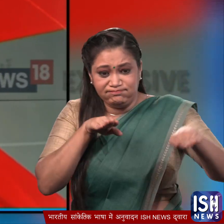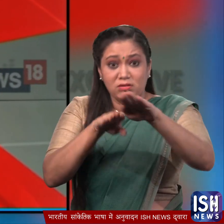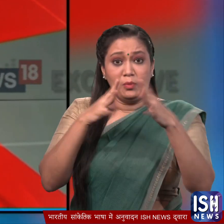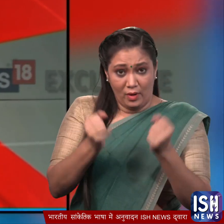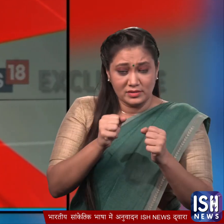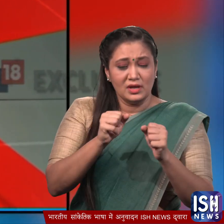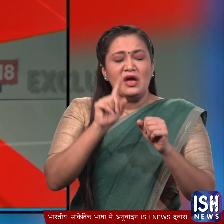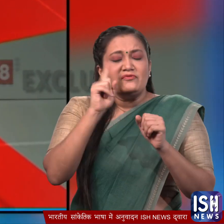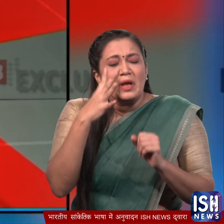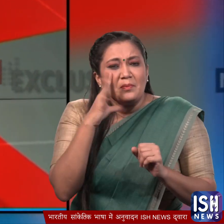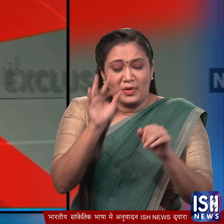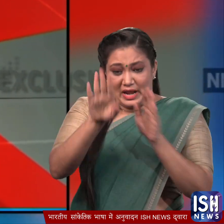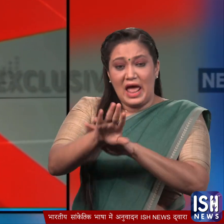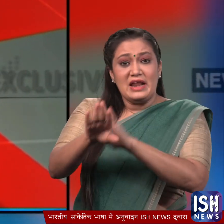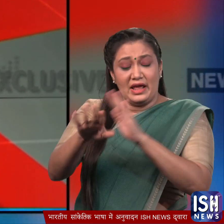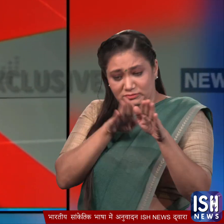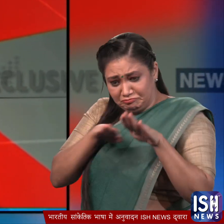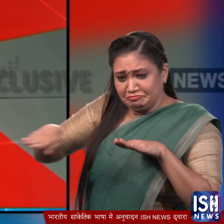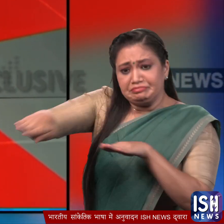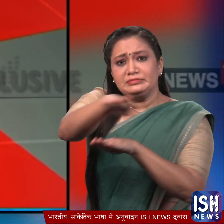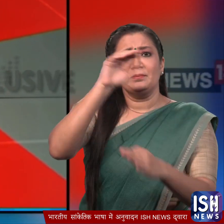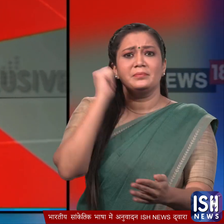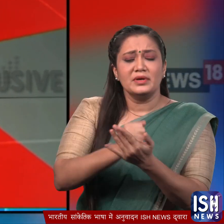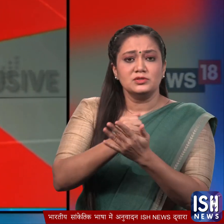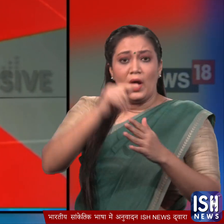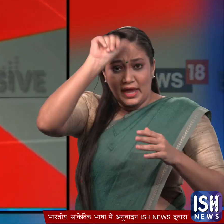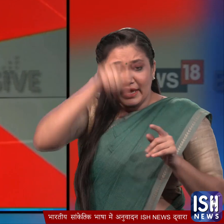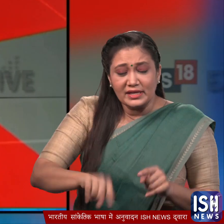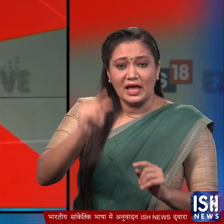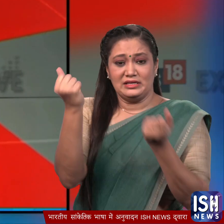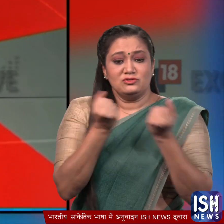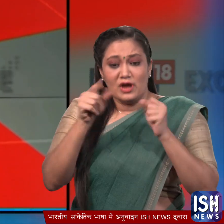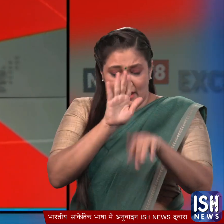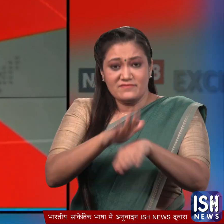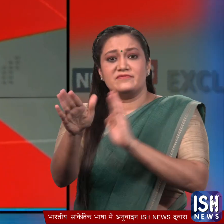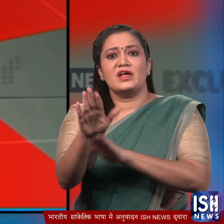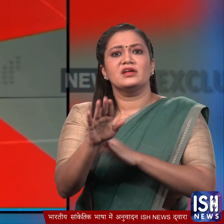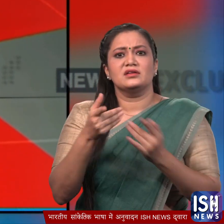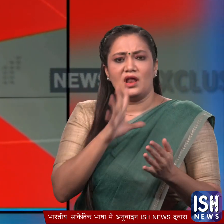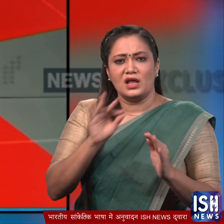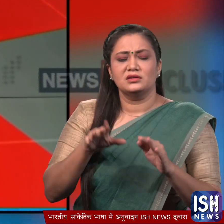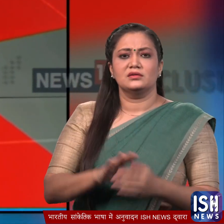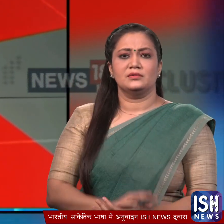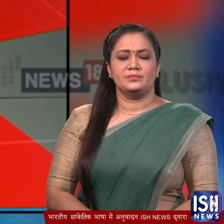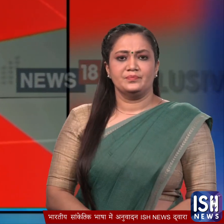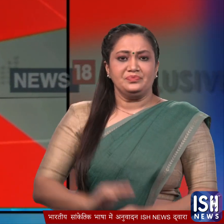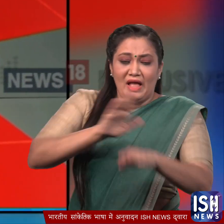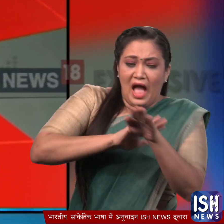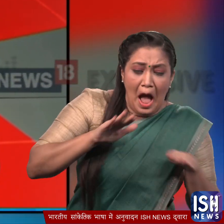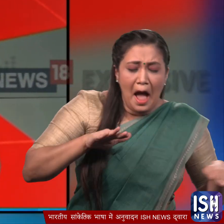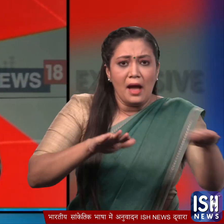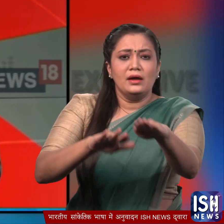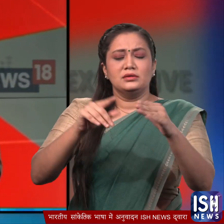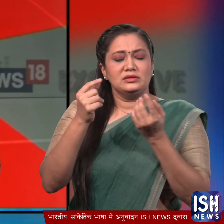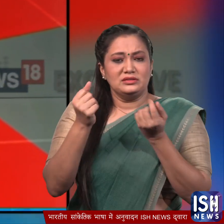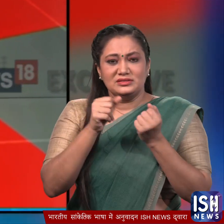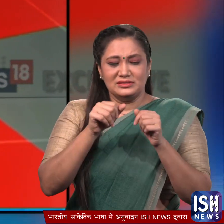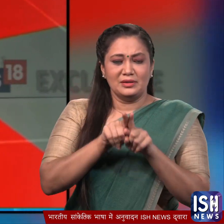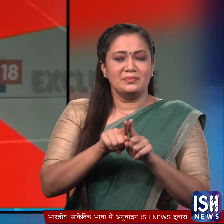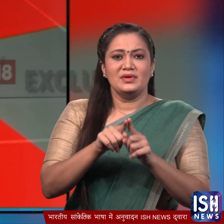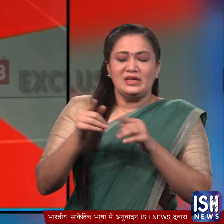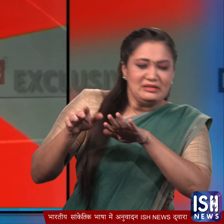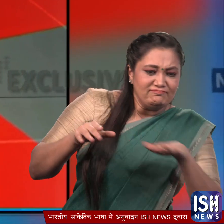रहे एक ट्रक के सामने आ गई। ट्रक का ड्राइवर कार को नहीं देख पाया और वो कार को घसीटते हुए आगे बढ़ने लगा। हालांकि कुछ दूर जाने के बाद ट्रक रुक गया। ट्रक